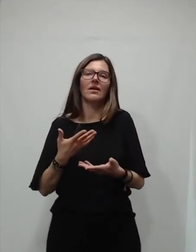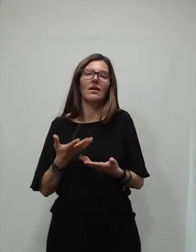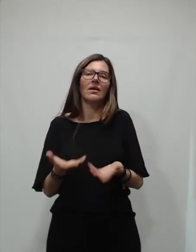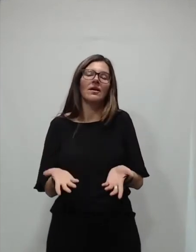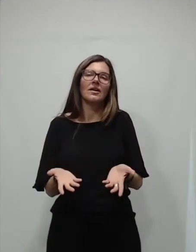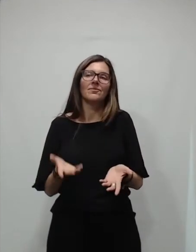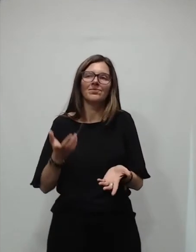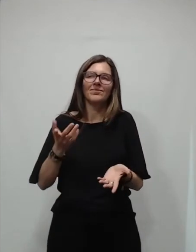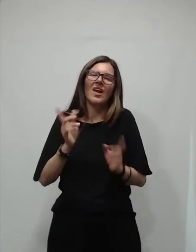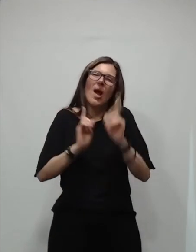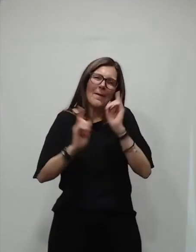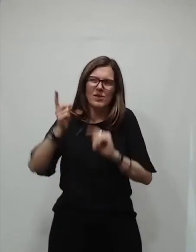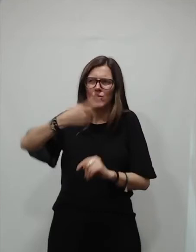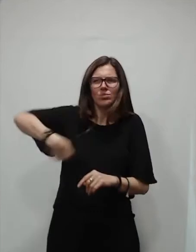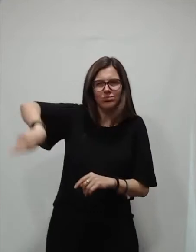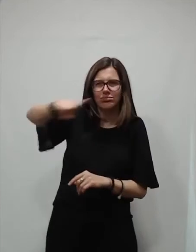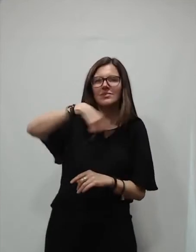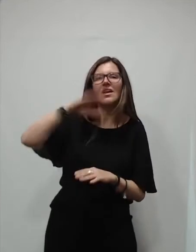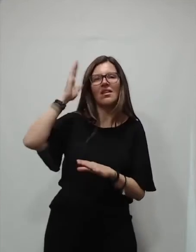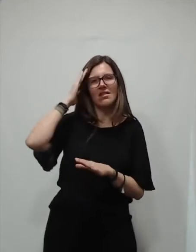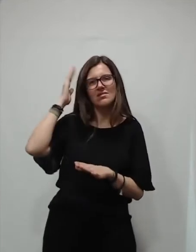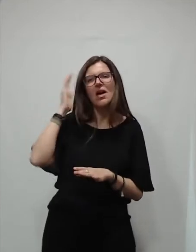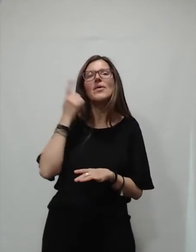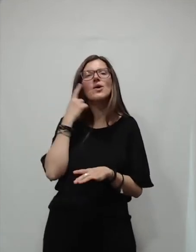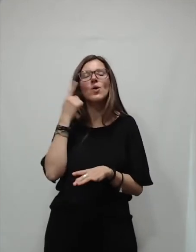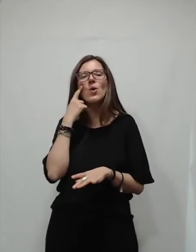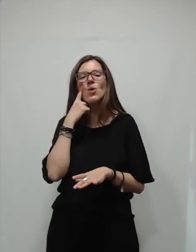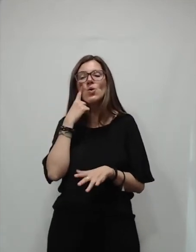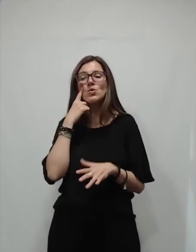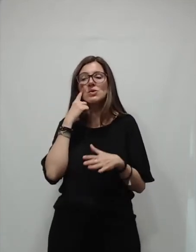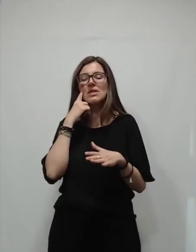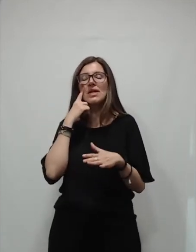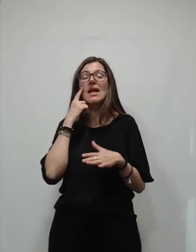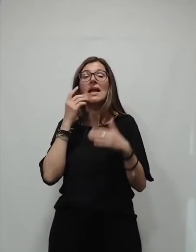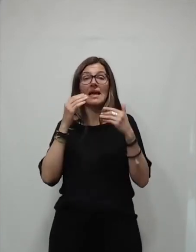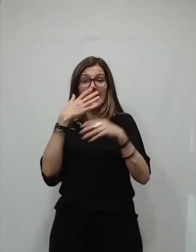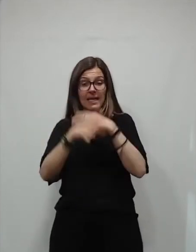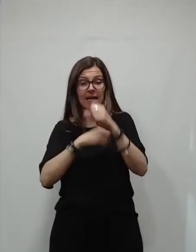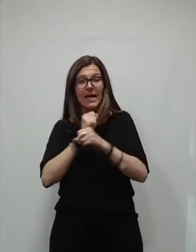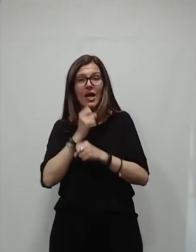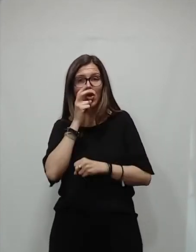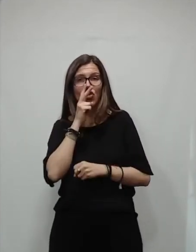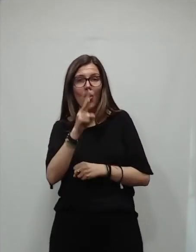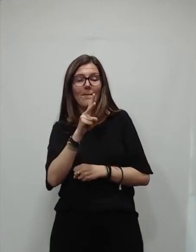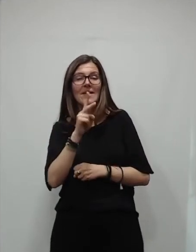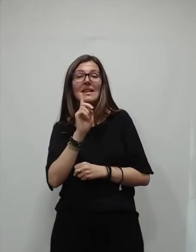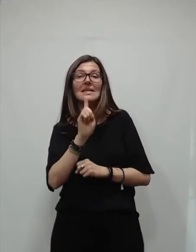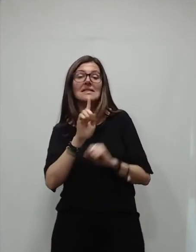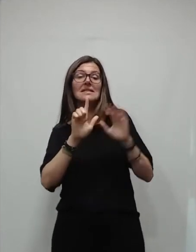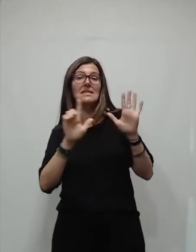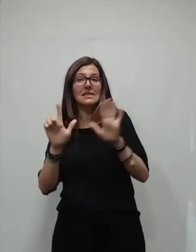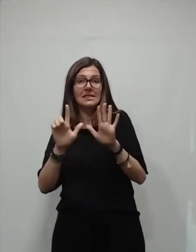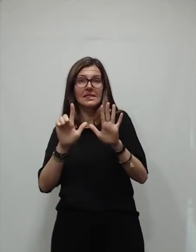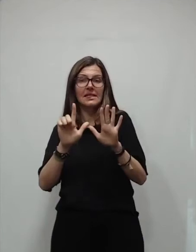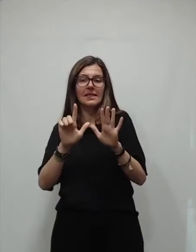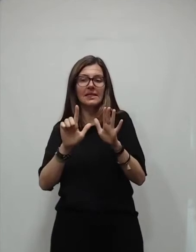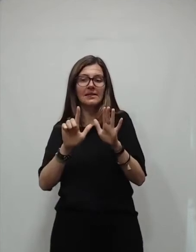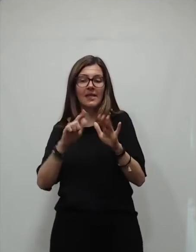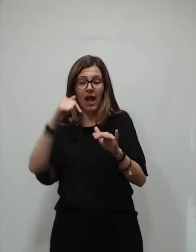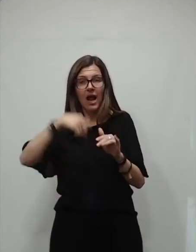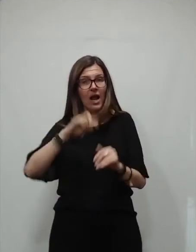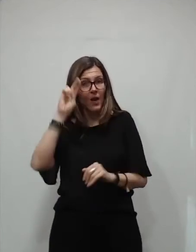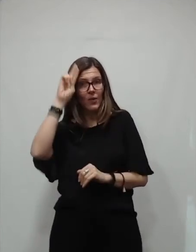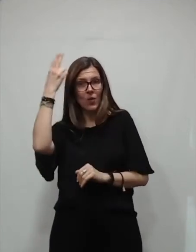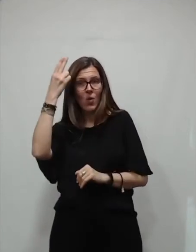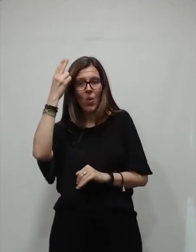Como quizás todos sepan, desde el 2017 nuestro país transcurre por dos grandes reformas que